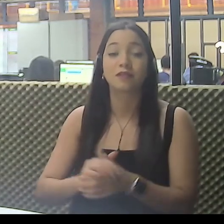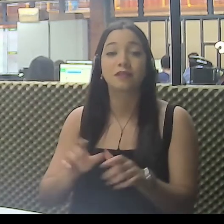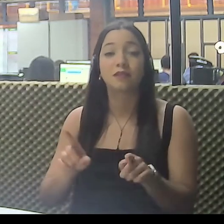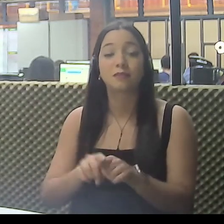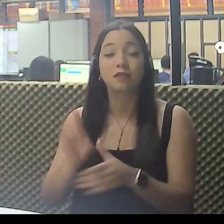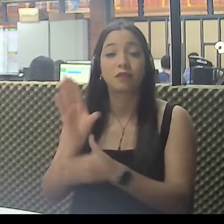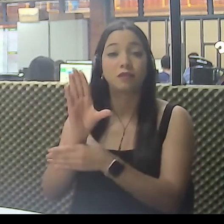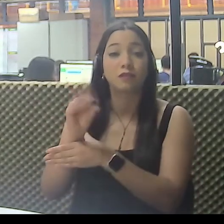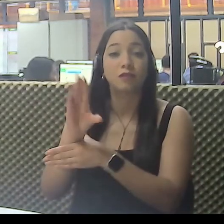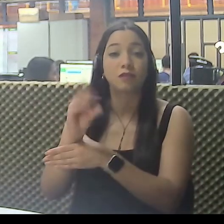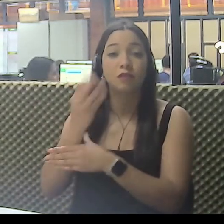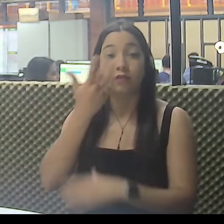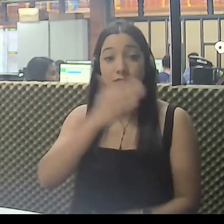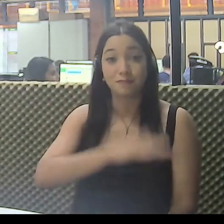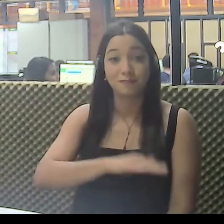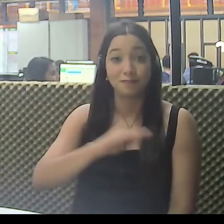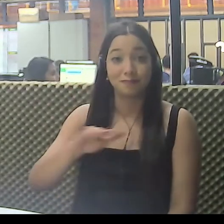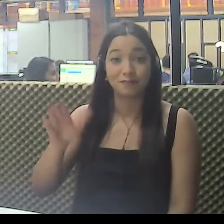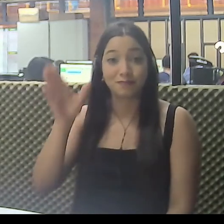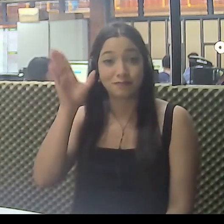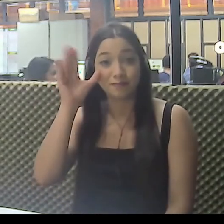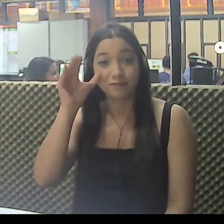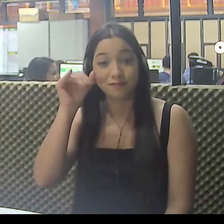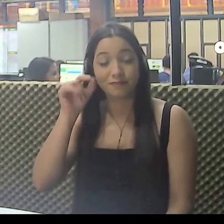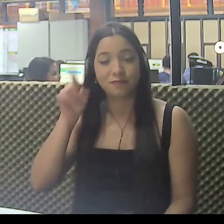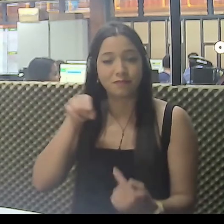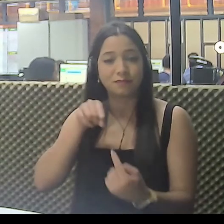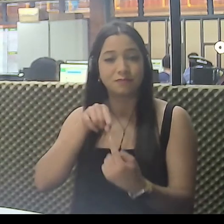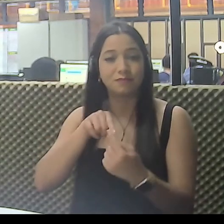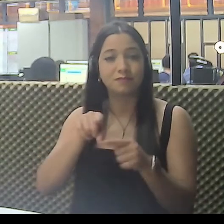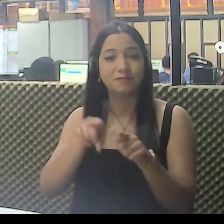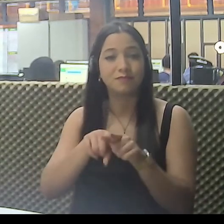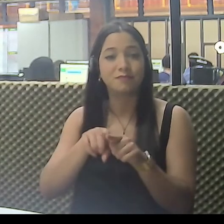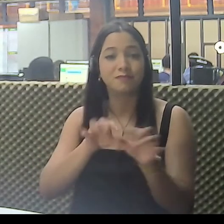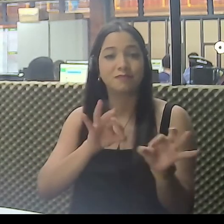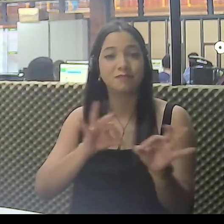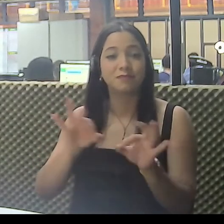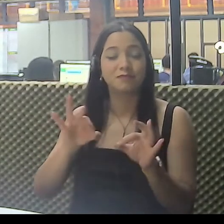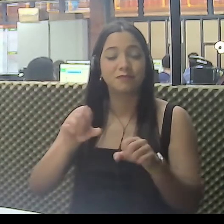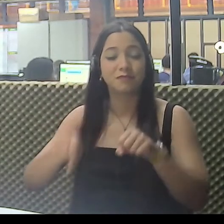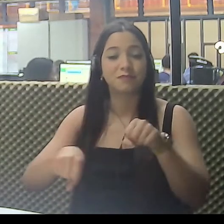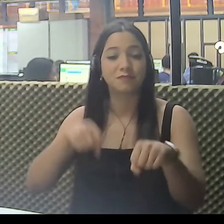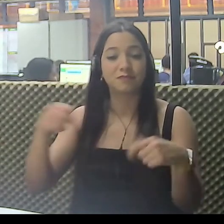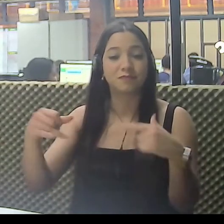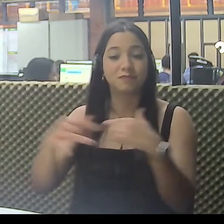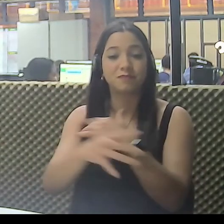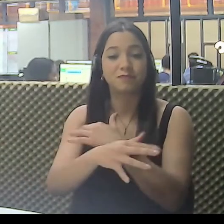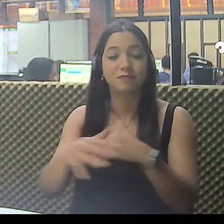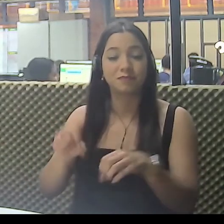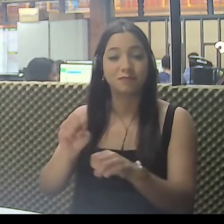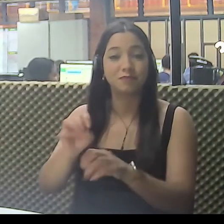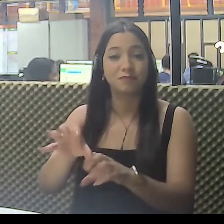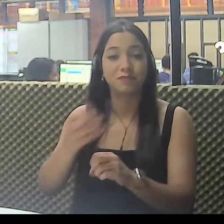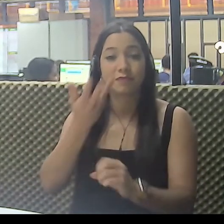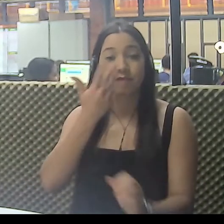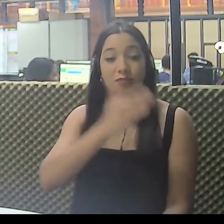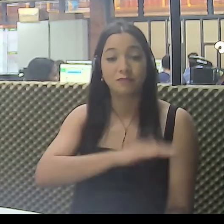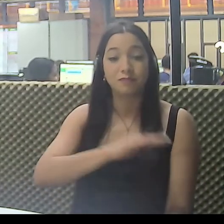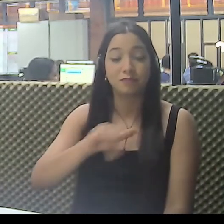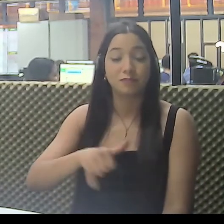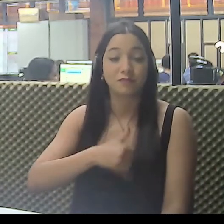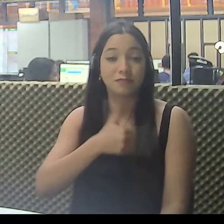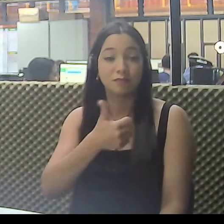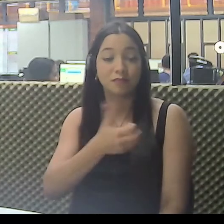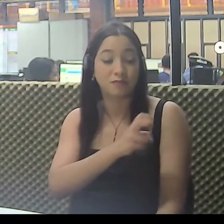apresentação de teatro de fantoche para as crianças, voltando também com o projeto Trânsitolândia, onde trabalhamos com crianças de